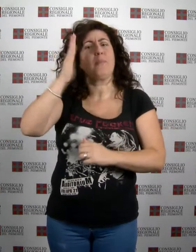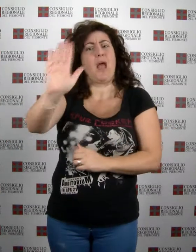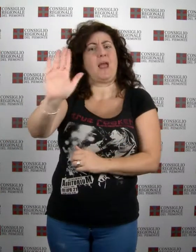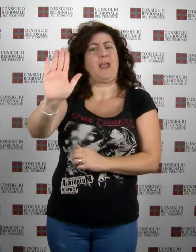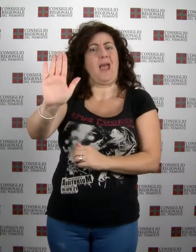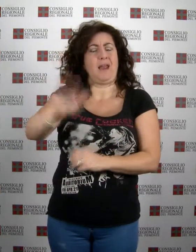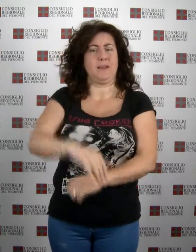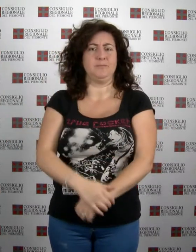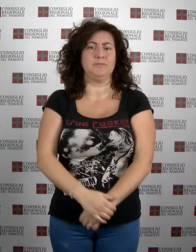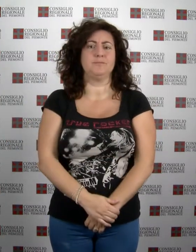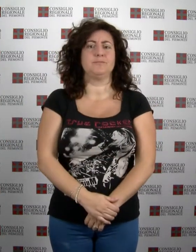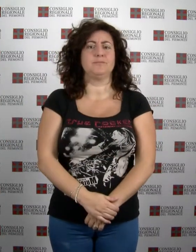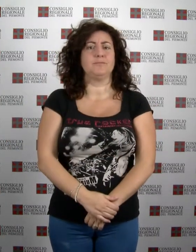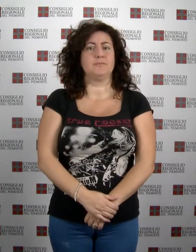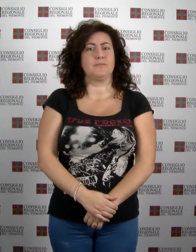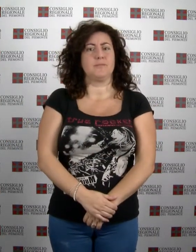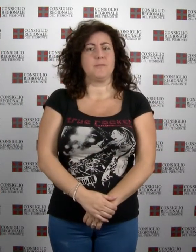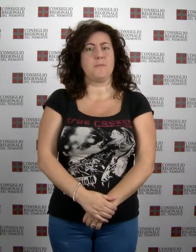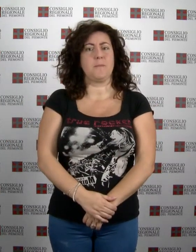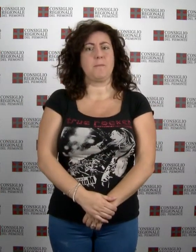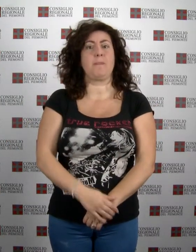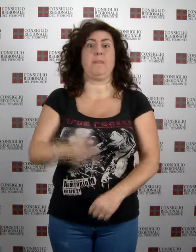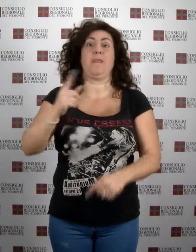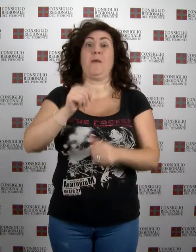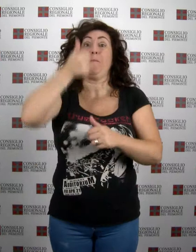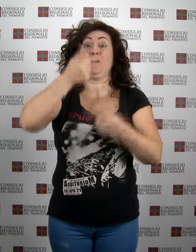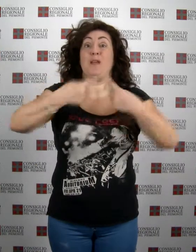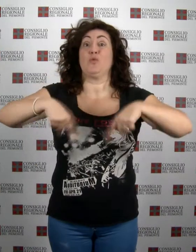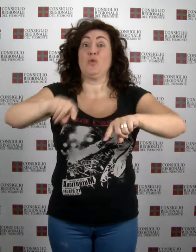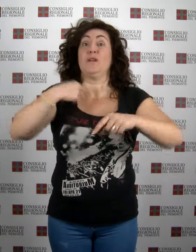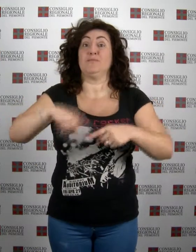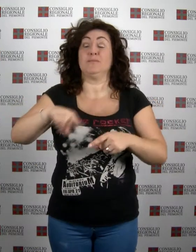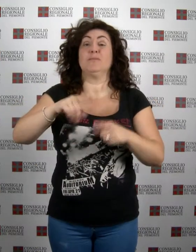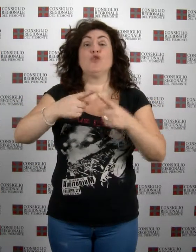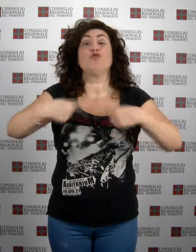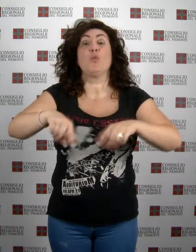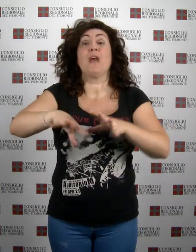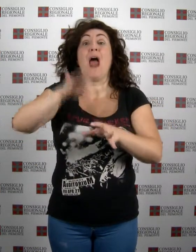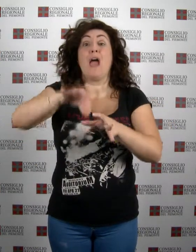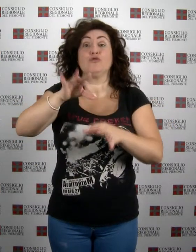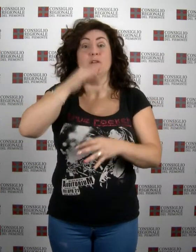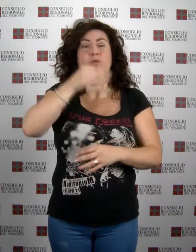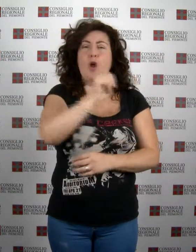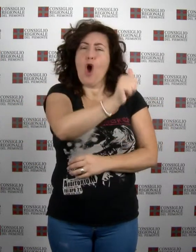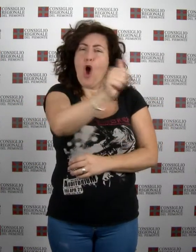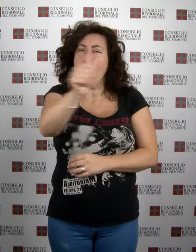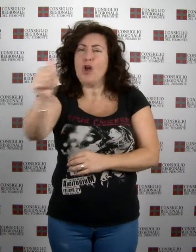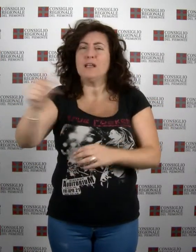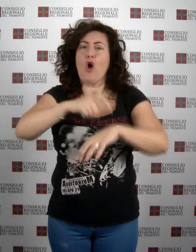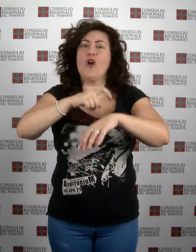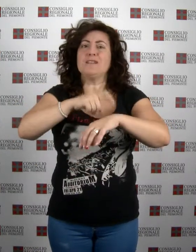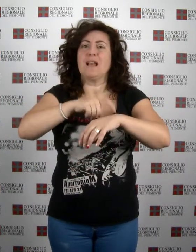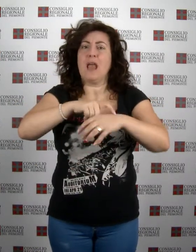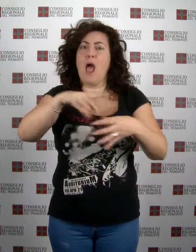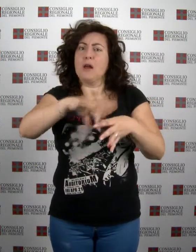Prima riunione della Giunta delle elezioni, che ha il compito di verificare la regolarità della elezione di ciascun consigliere per accertare se